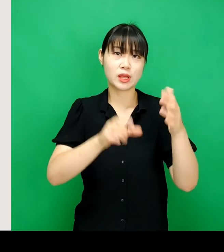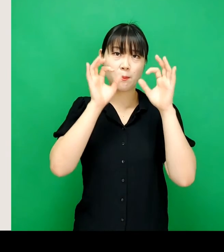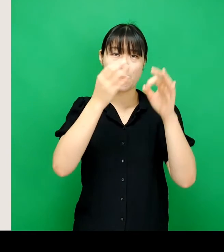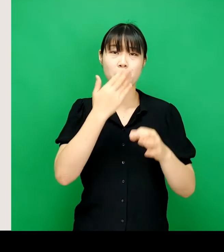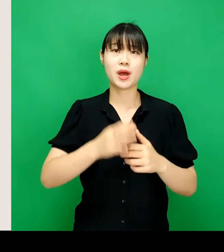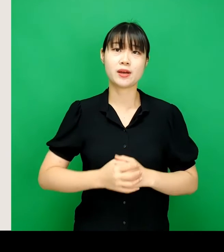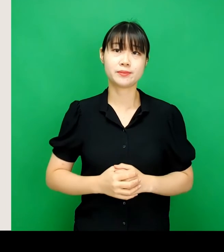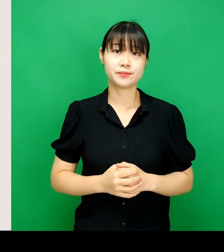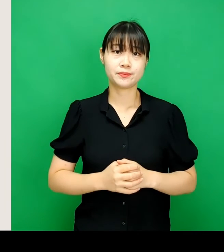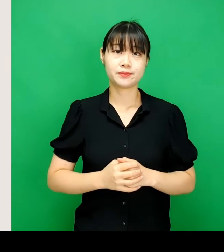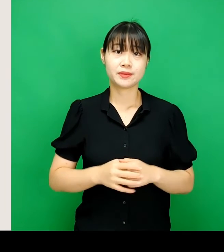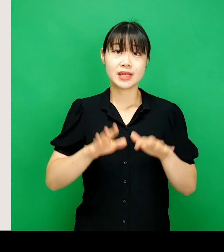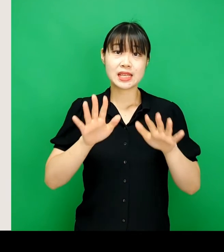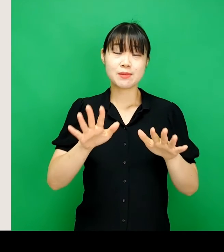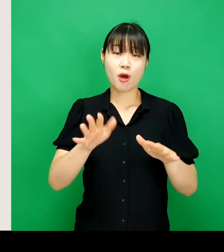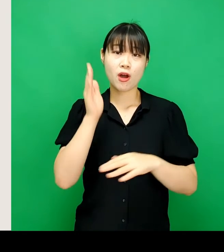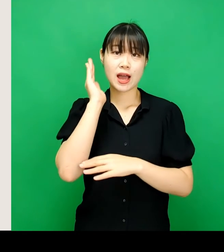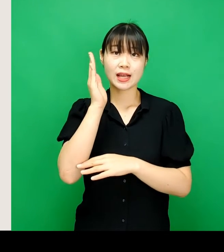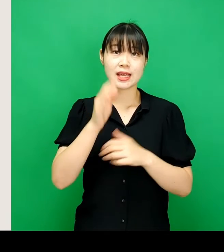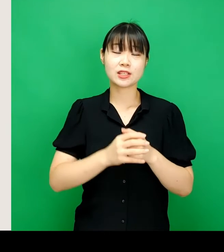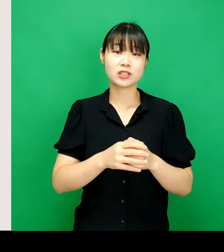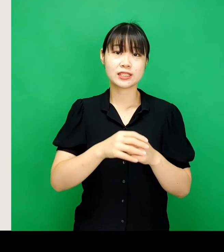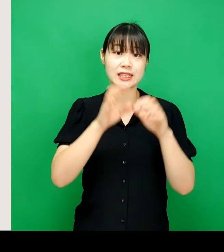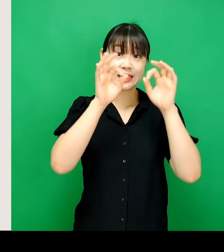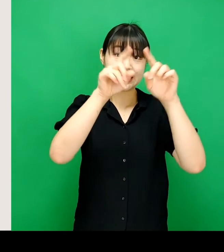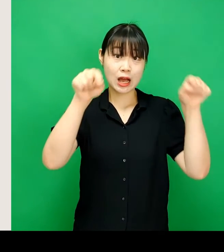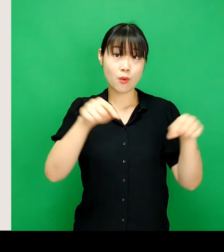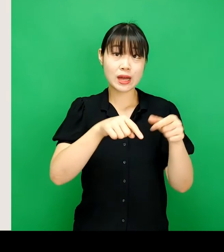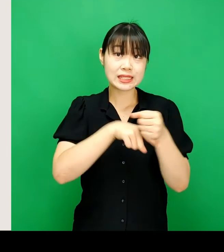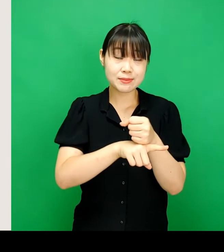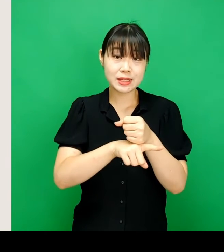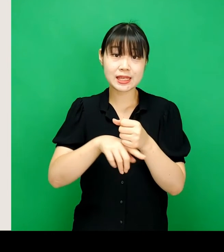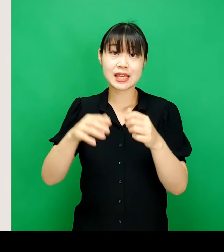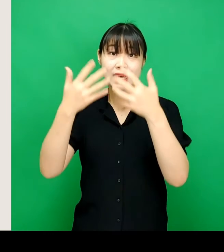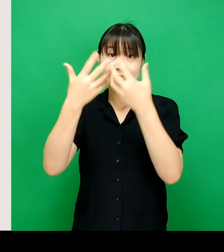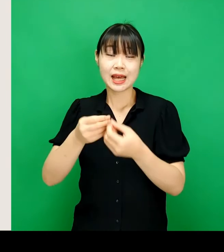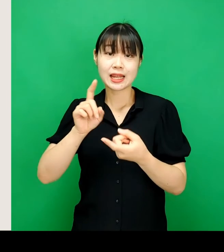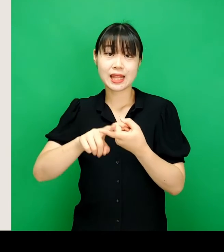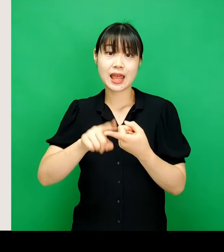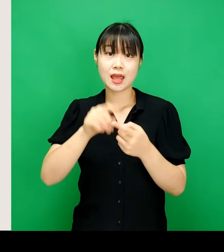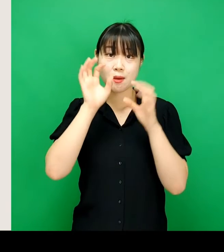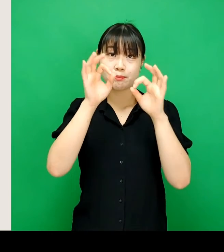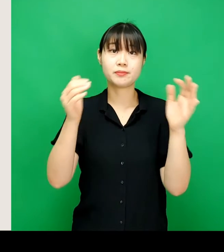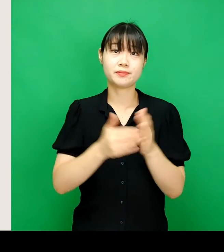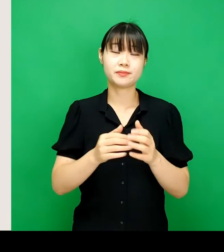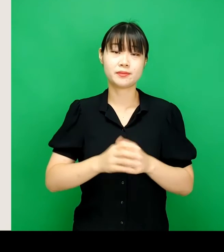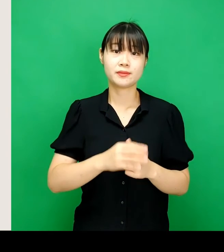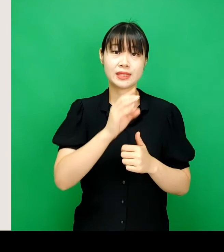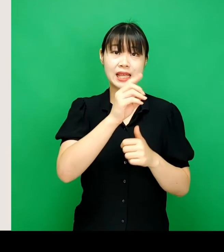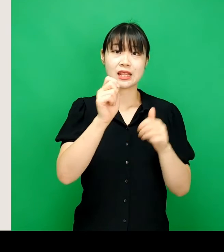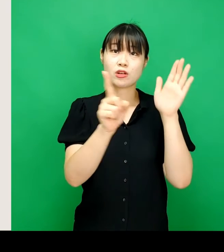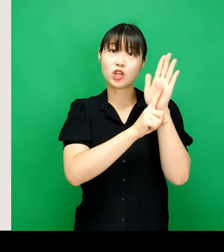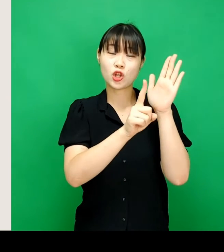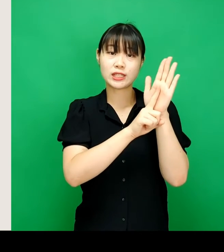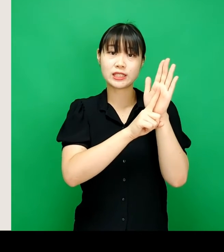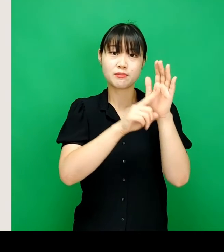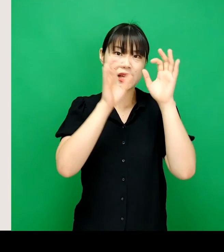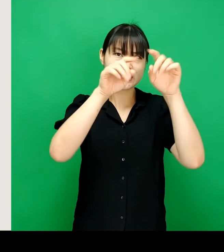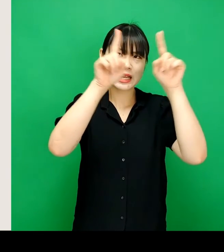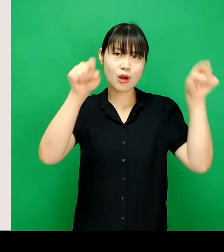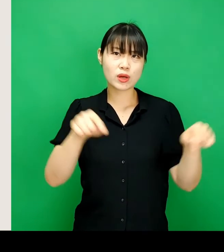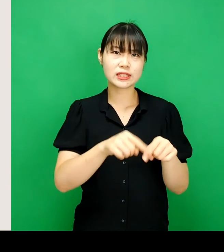있습니다. 이번 강의에서는 시각화의 정의와 주요 사례를 살펴봤습니다.